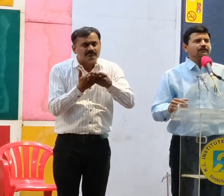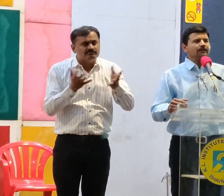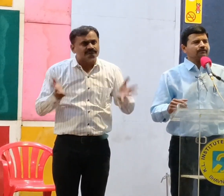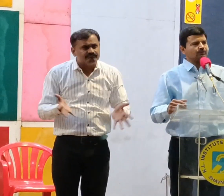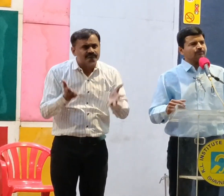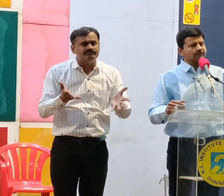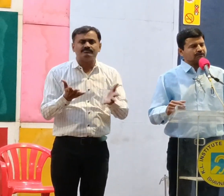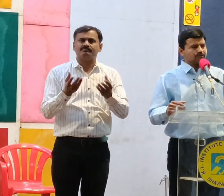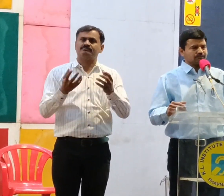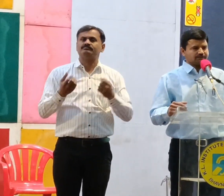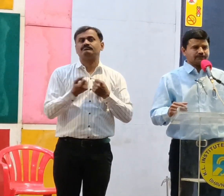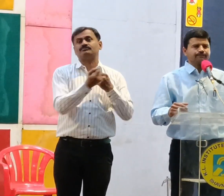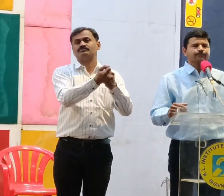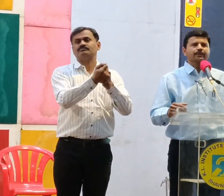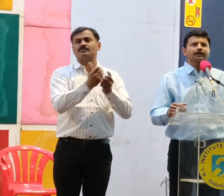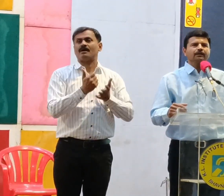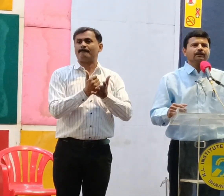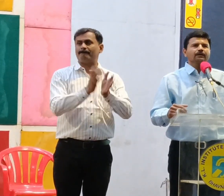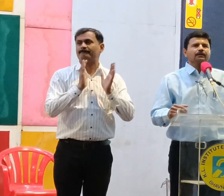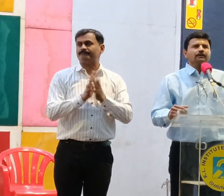પ્રોત્સાહન એમને ખૂબ મદદરૂપ થશે.